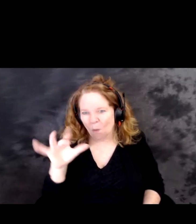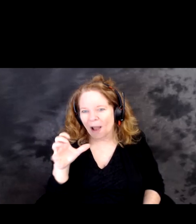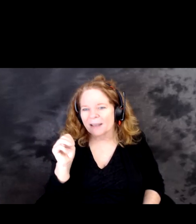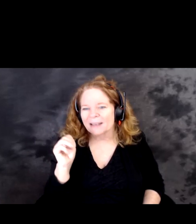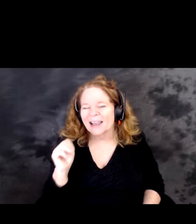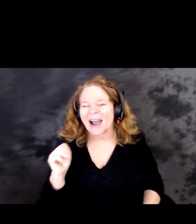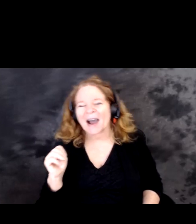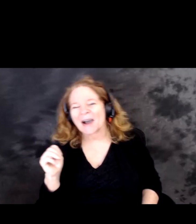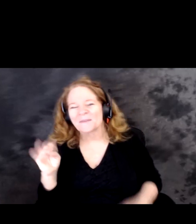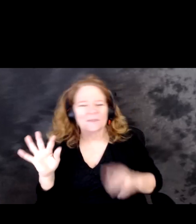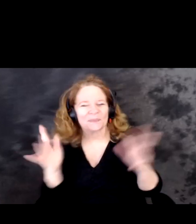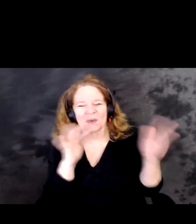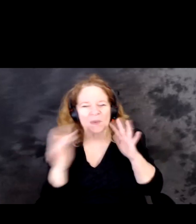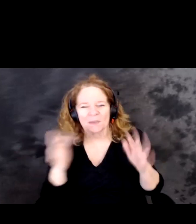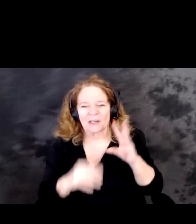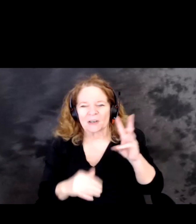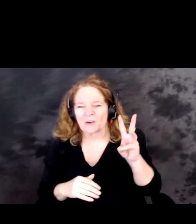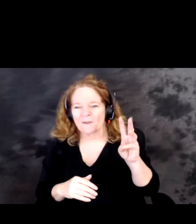Hola, William.